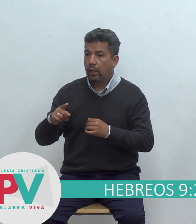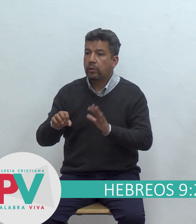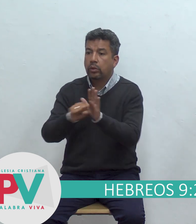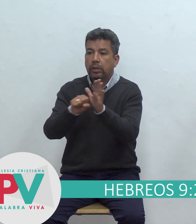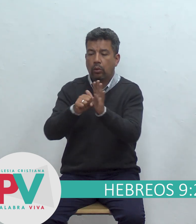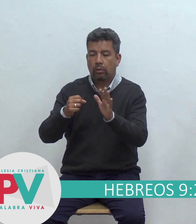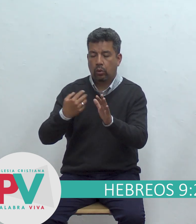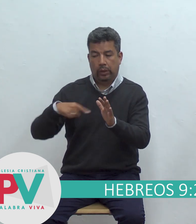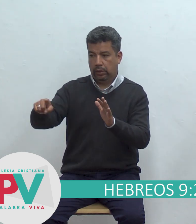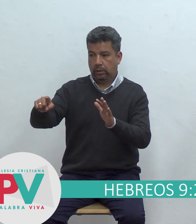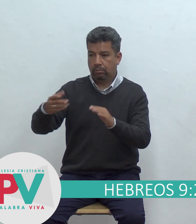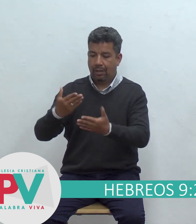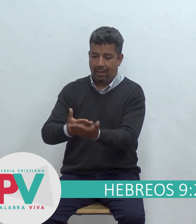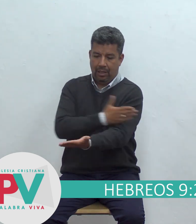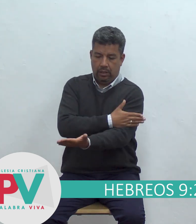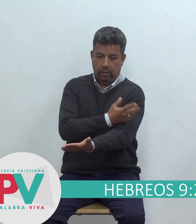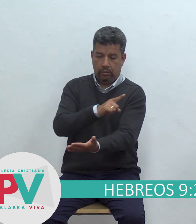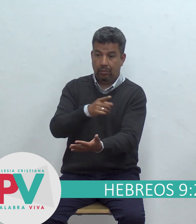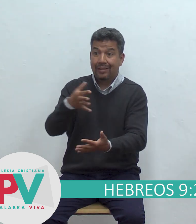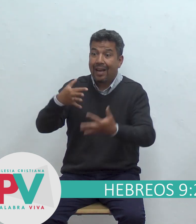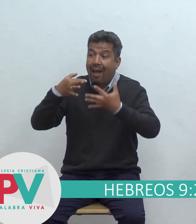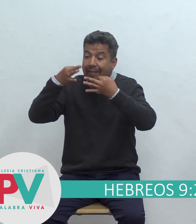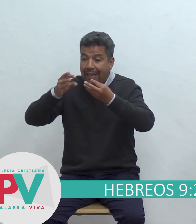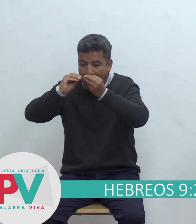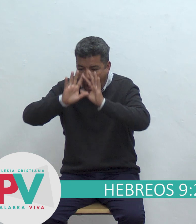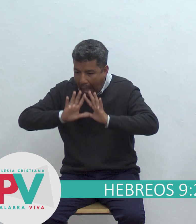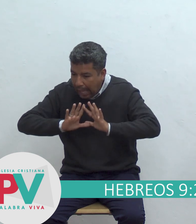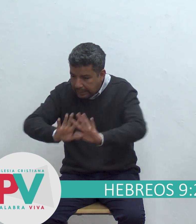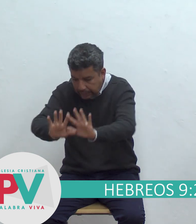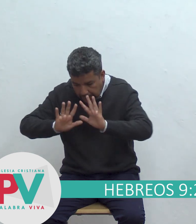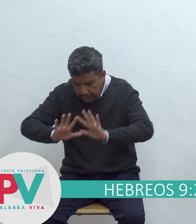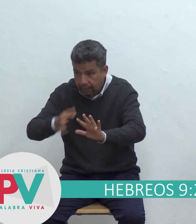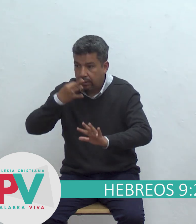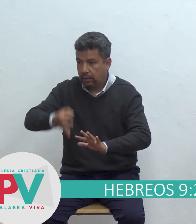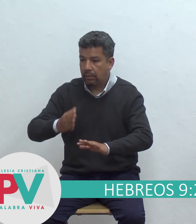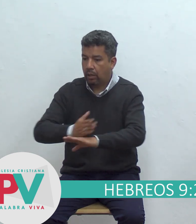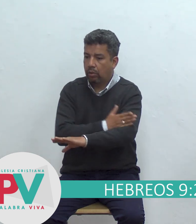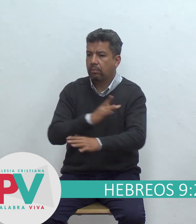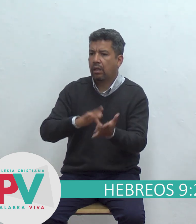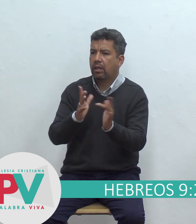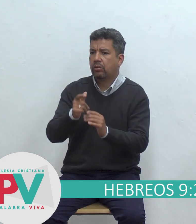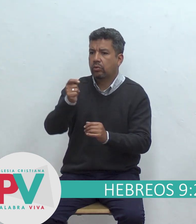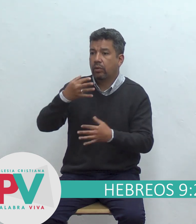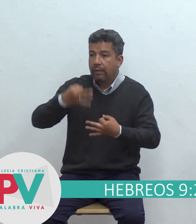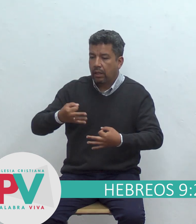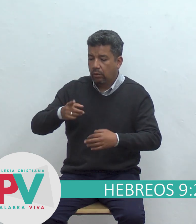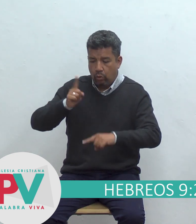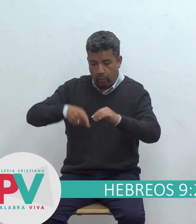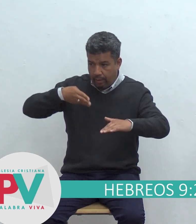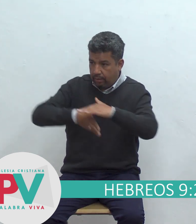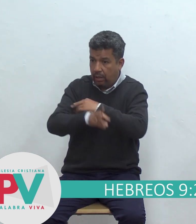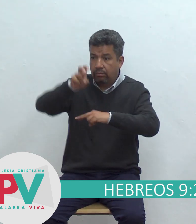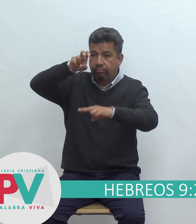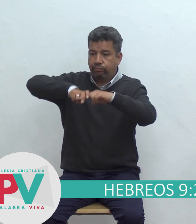símbolo, como en el Antiguo Testamento. Esta es la verdad. Y en esa verdad, si no hubiera sido verdad, Jesucristo no hubiera podido entrar y